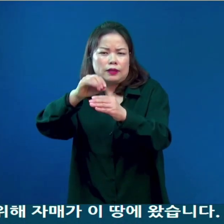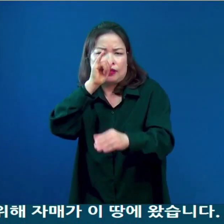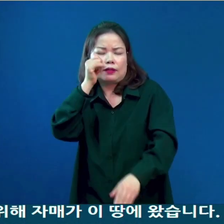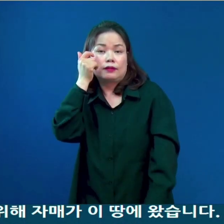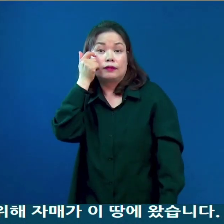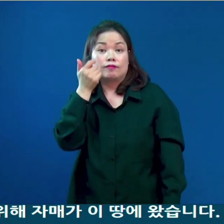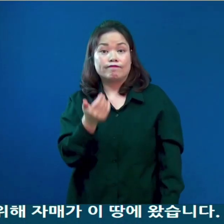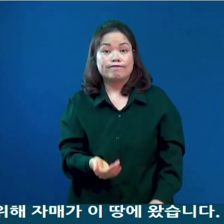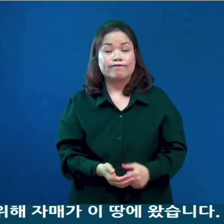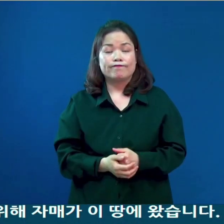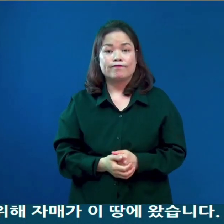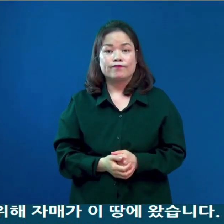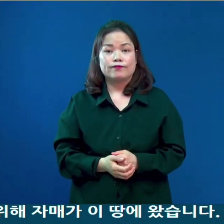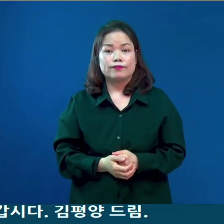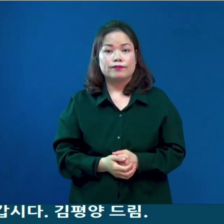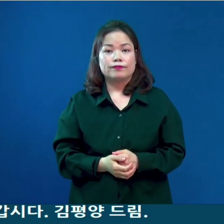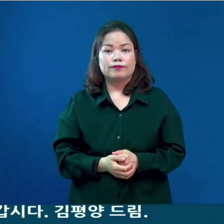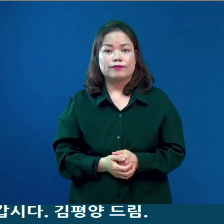싶습니다.